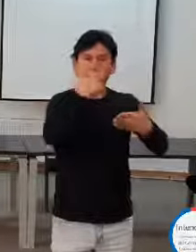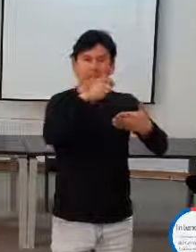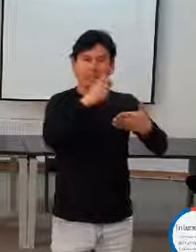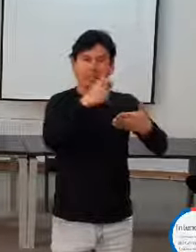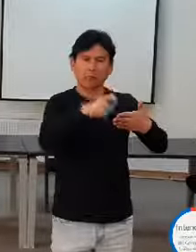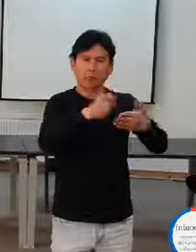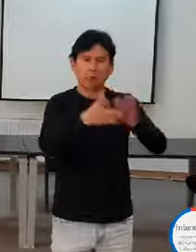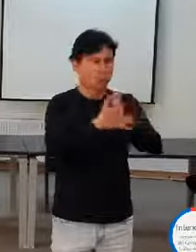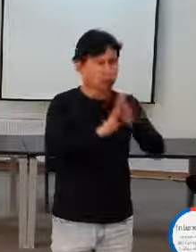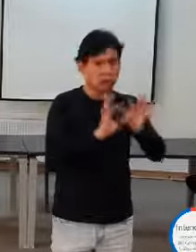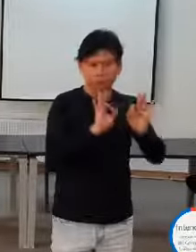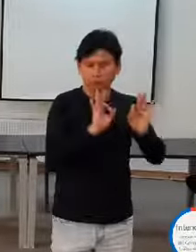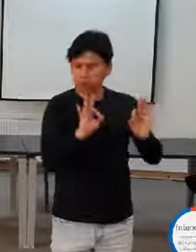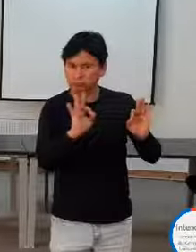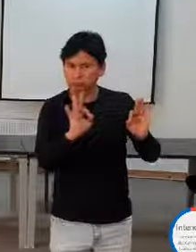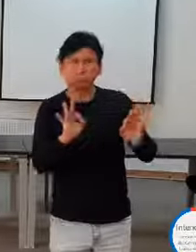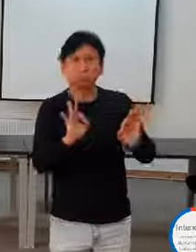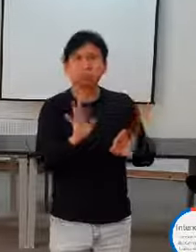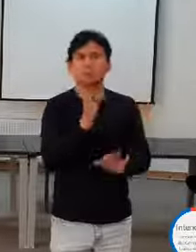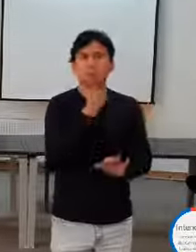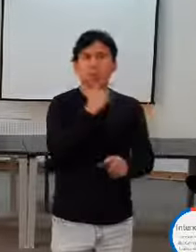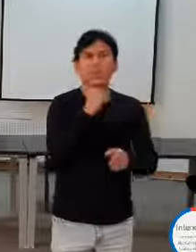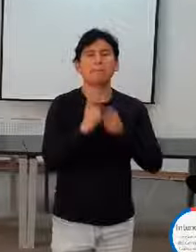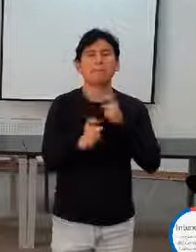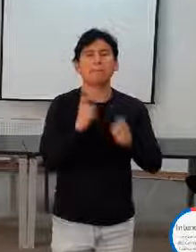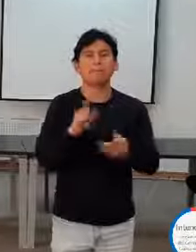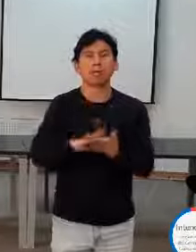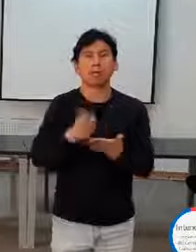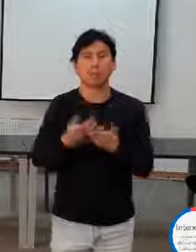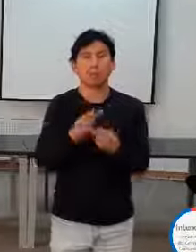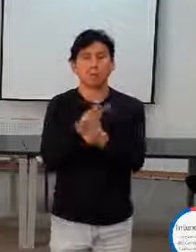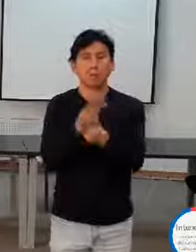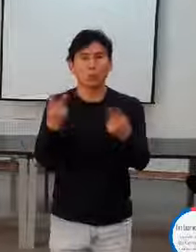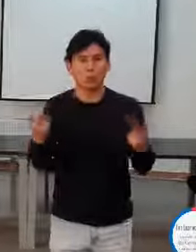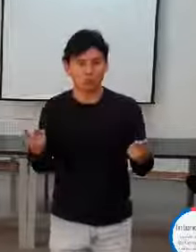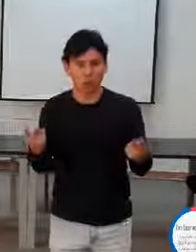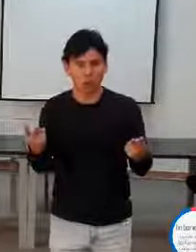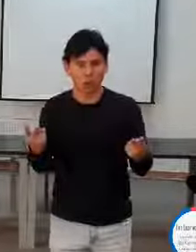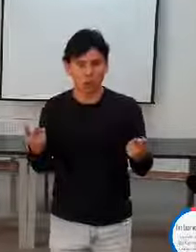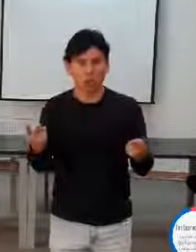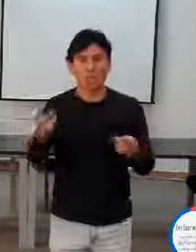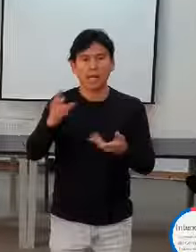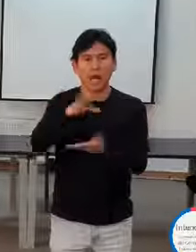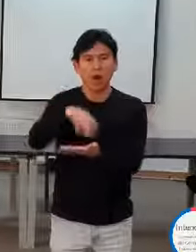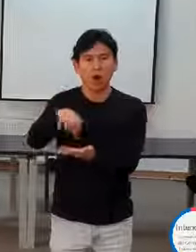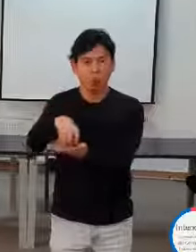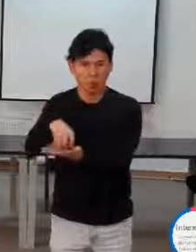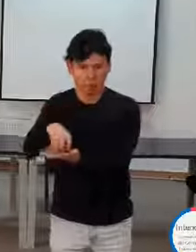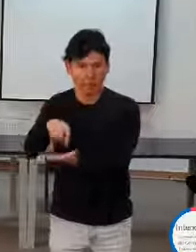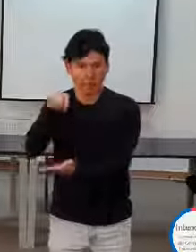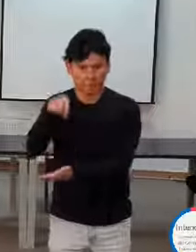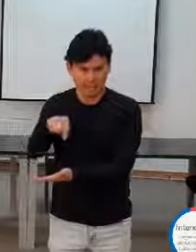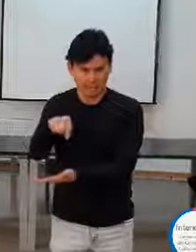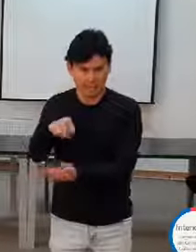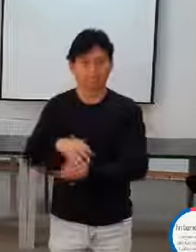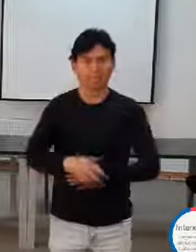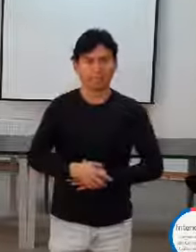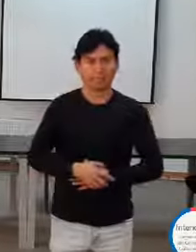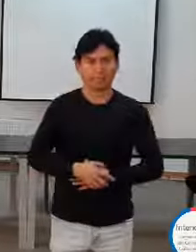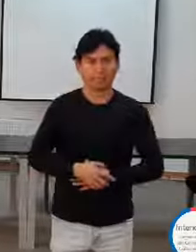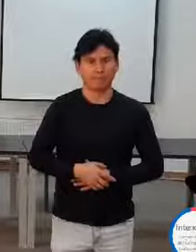que todo está en orden y que no existe un riesgo de salud pública en la comuna o puerto en donde quieren recalar.